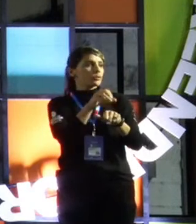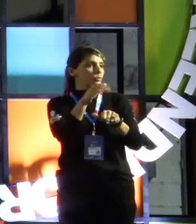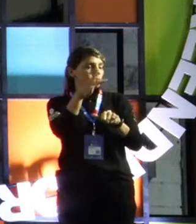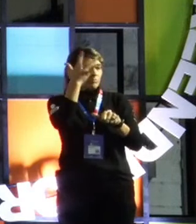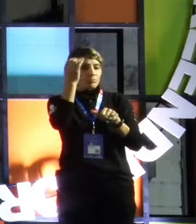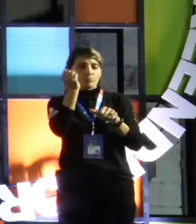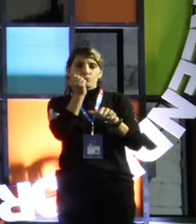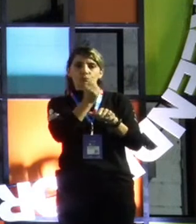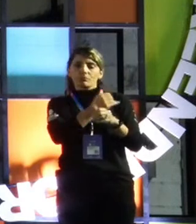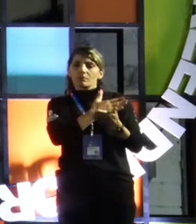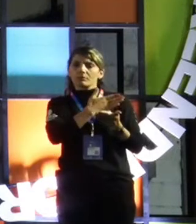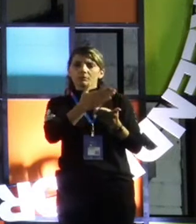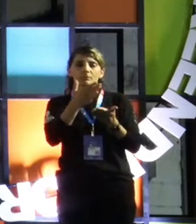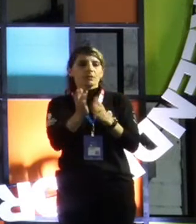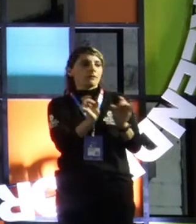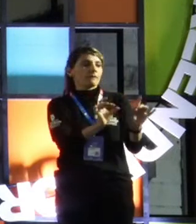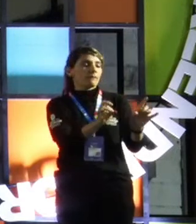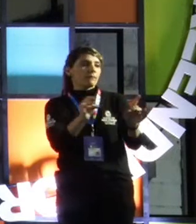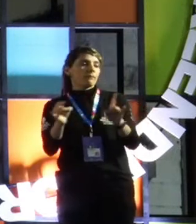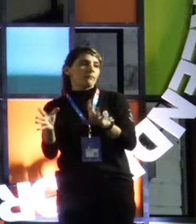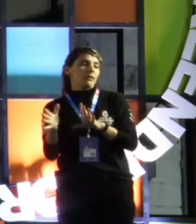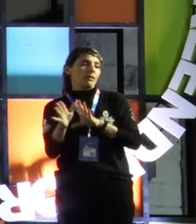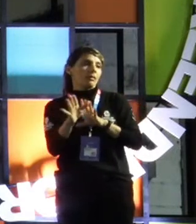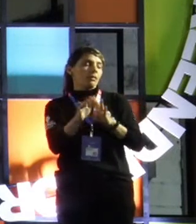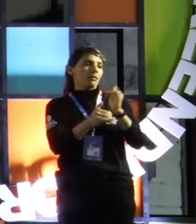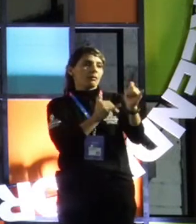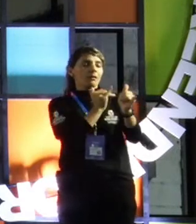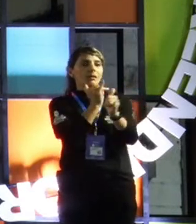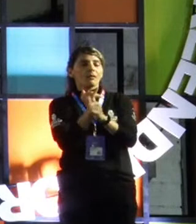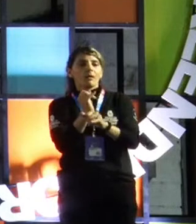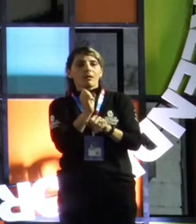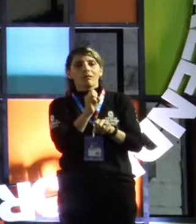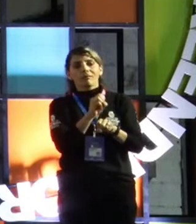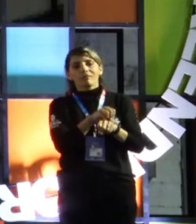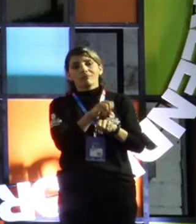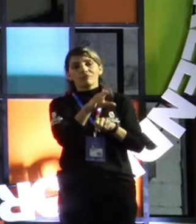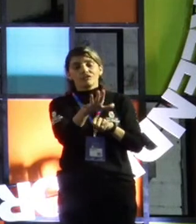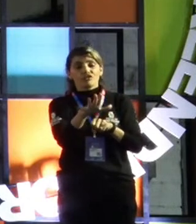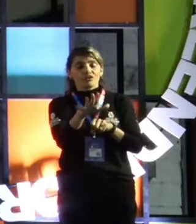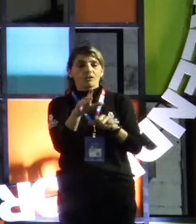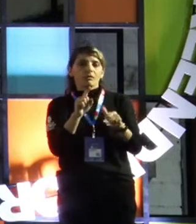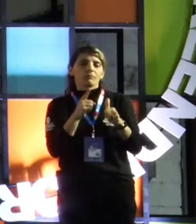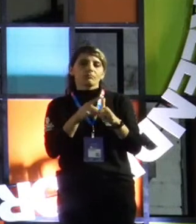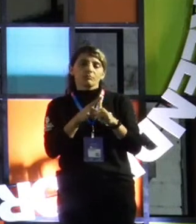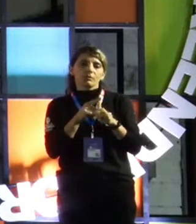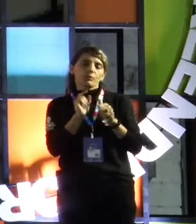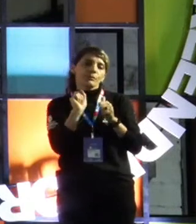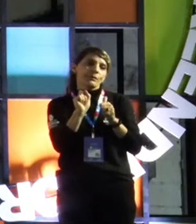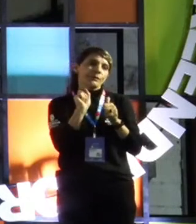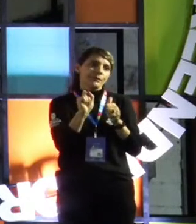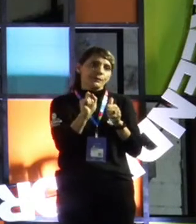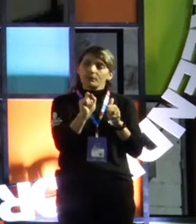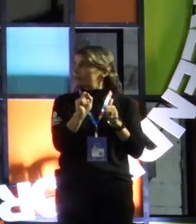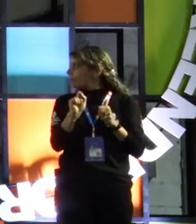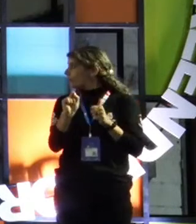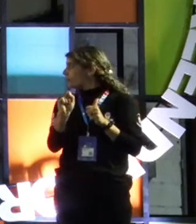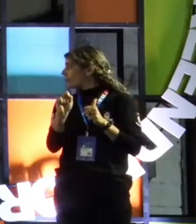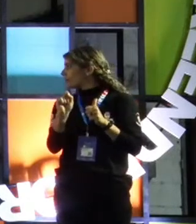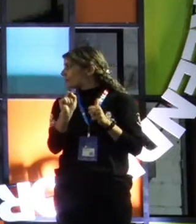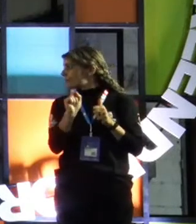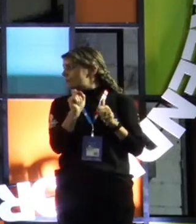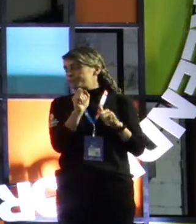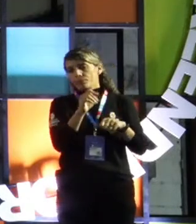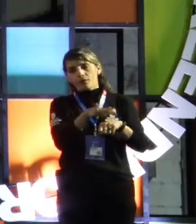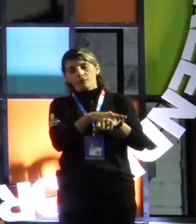começando com venda na internet, quer monetizar, a minha primeira dica para você, uma das primeiras dicas é: estude sobre programa